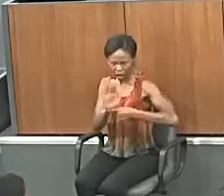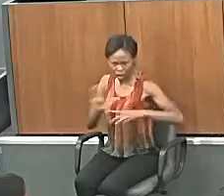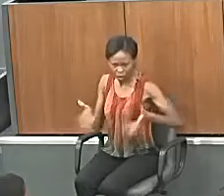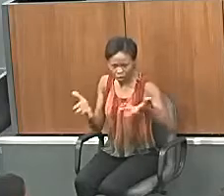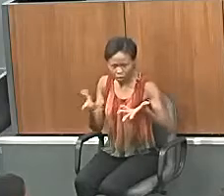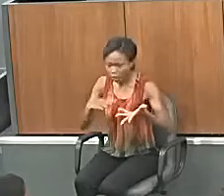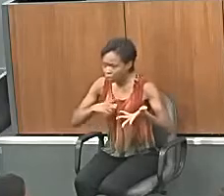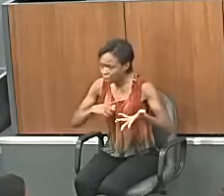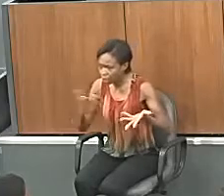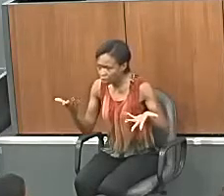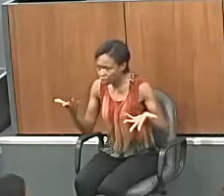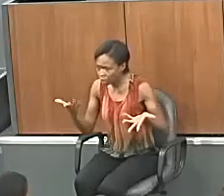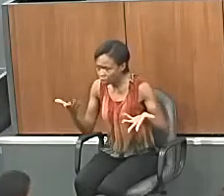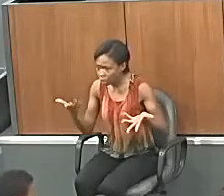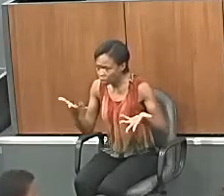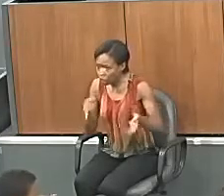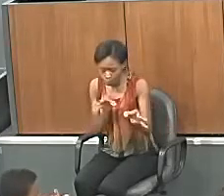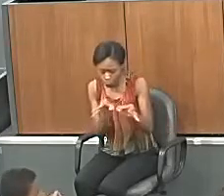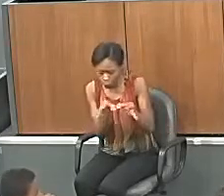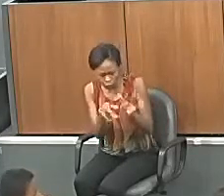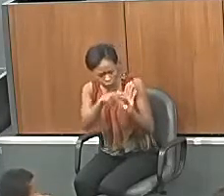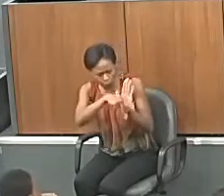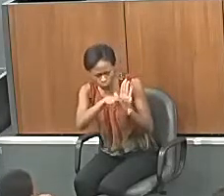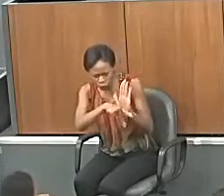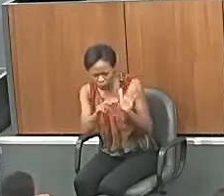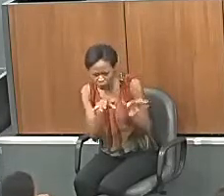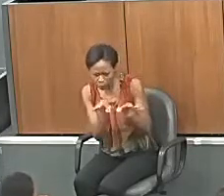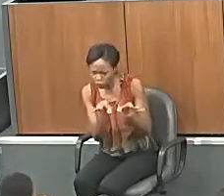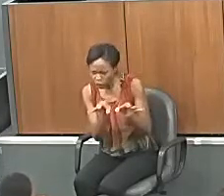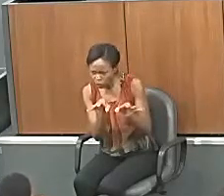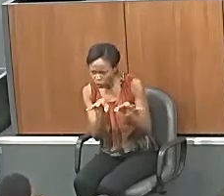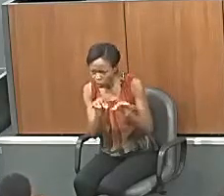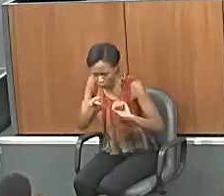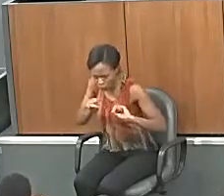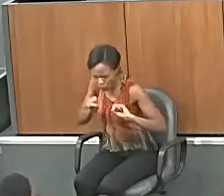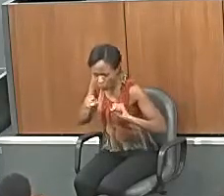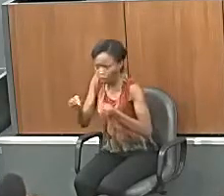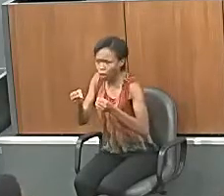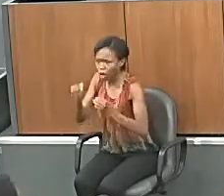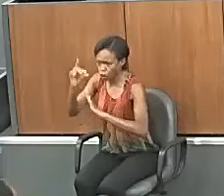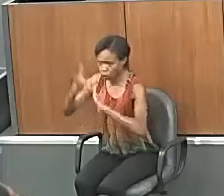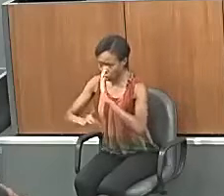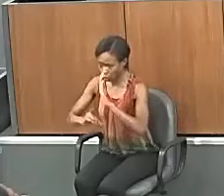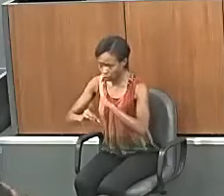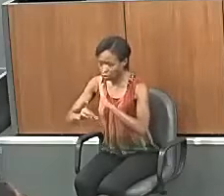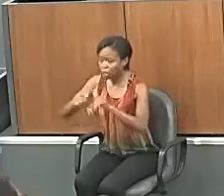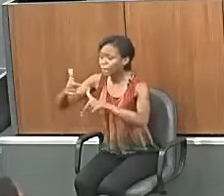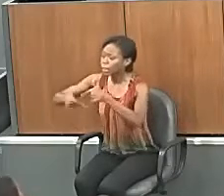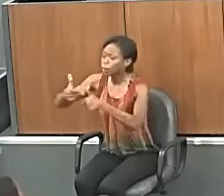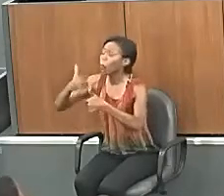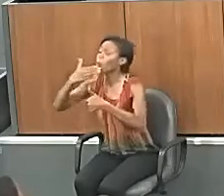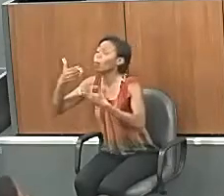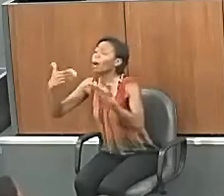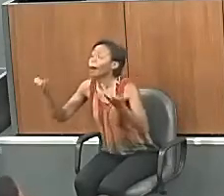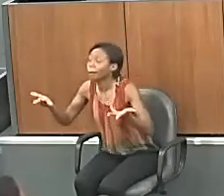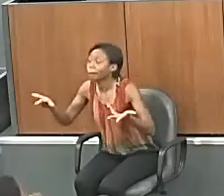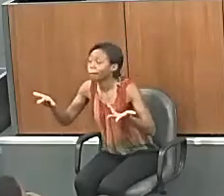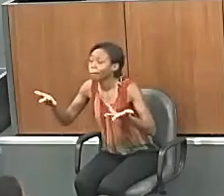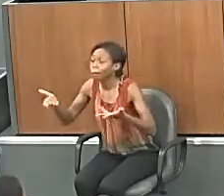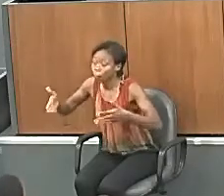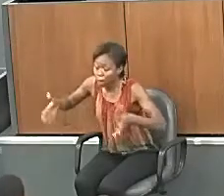projetos nós temos aí que garantam os direitos quais são os trabalhos realizados